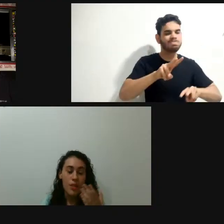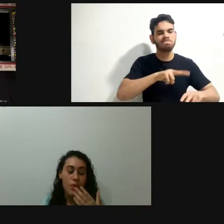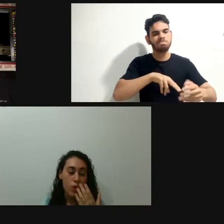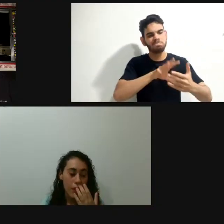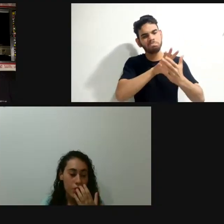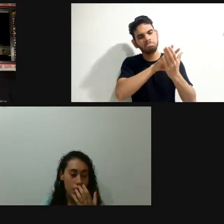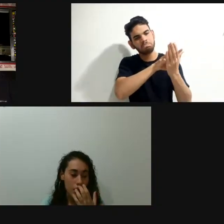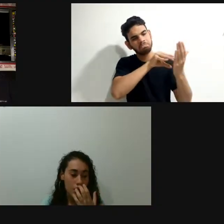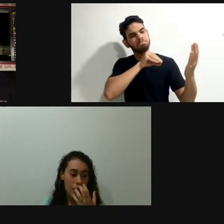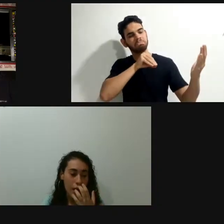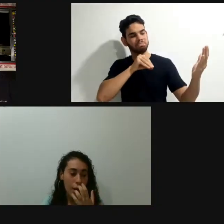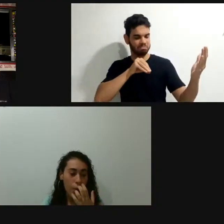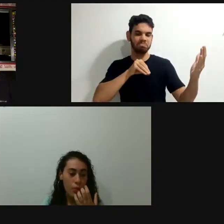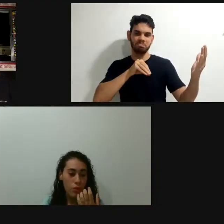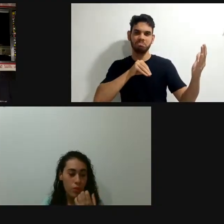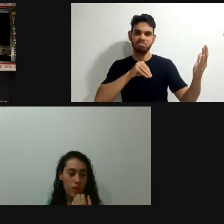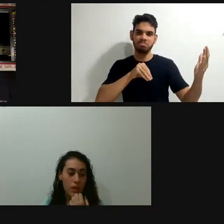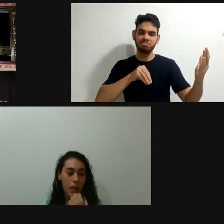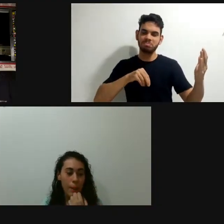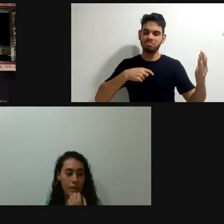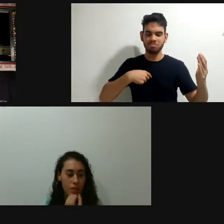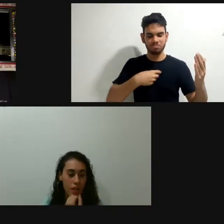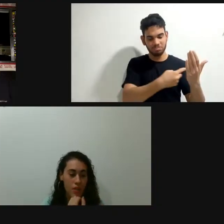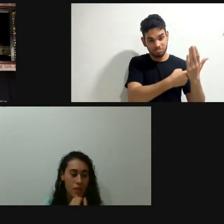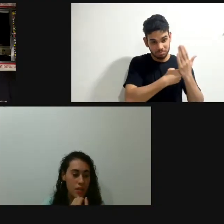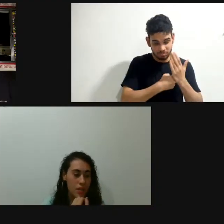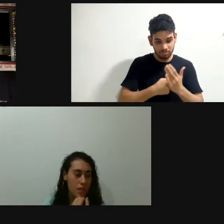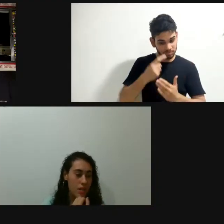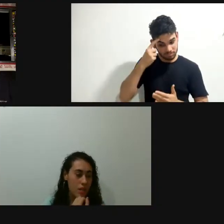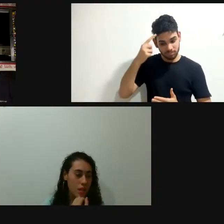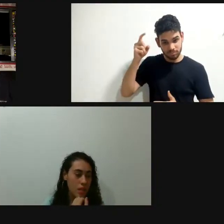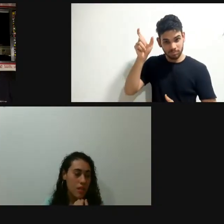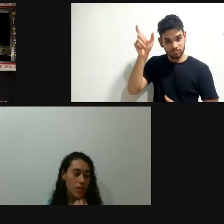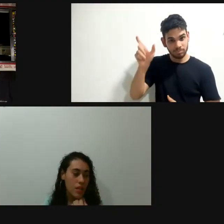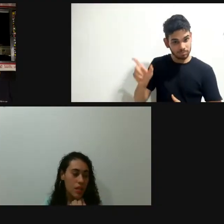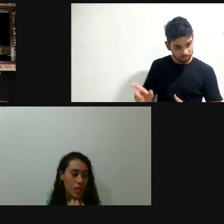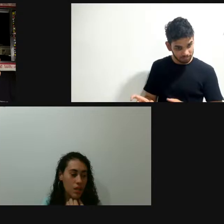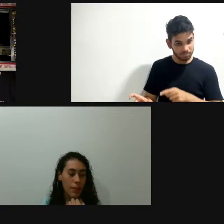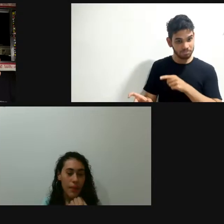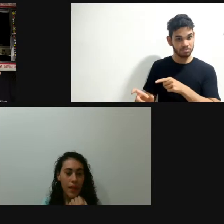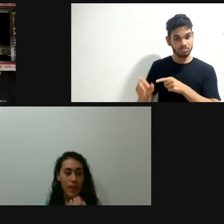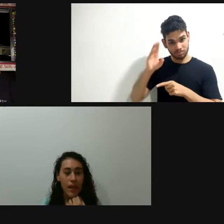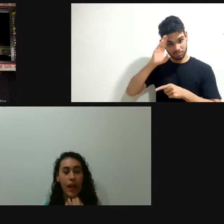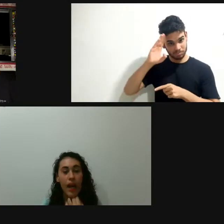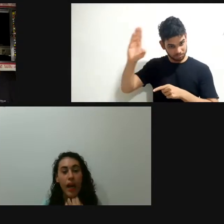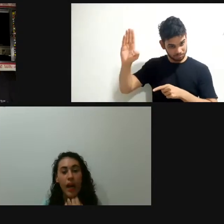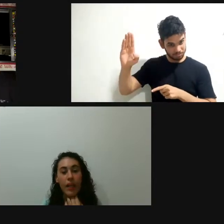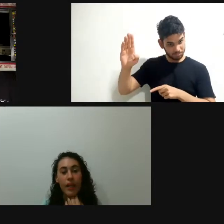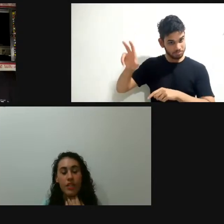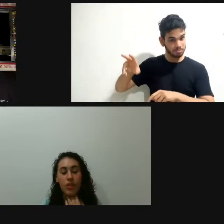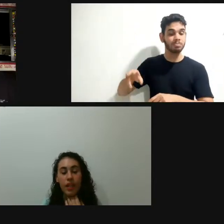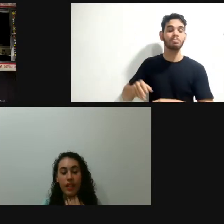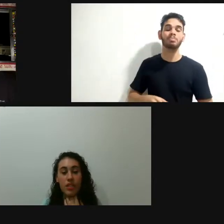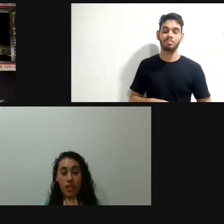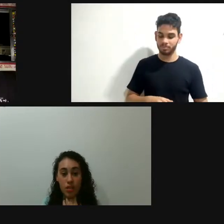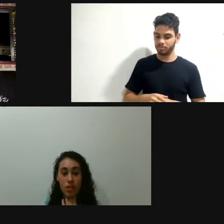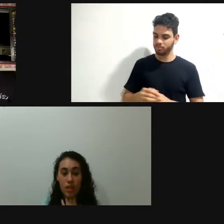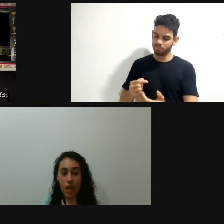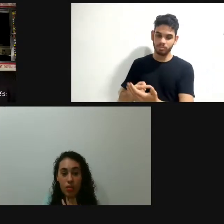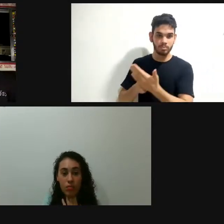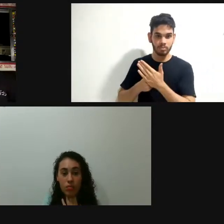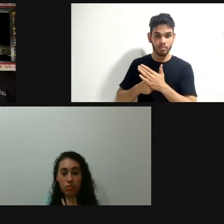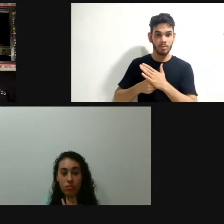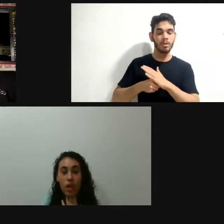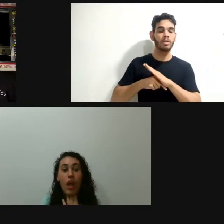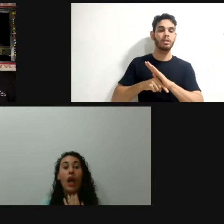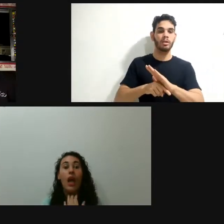me inspirou bastante a eu construir a personagem em si e também a questão da crítica